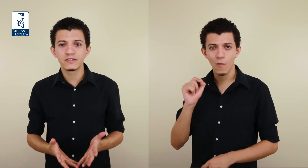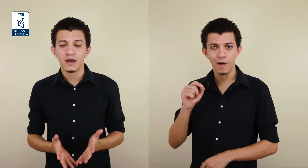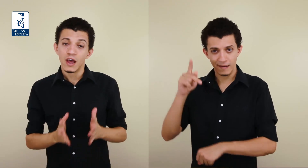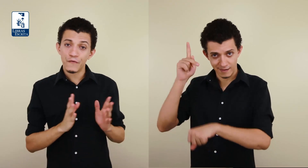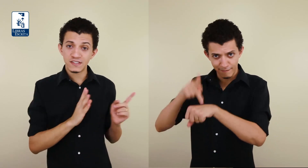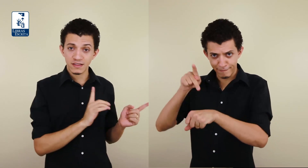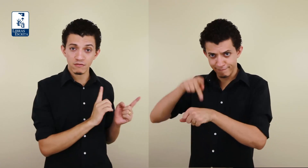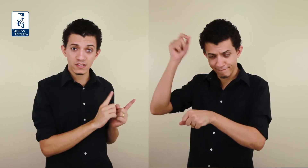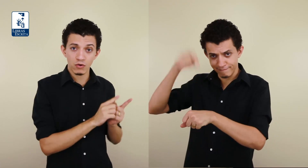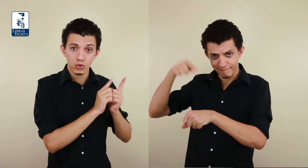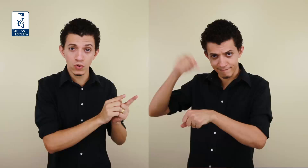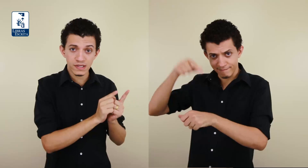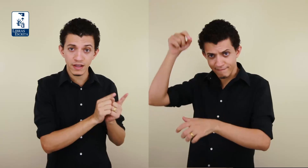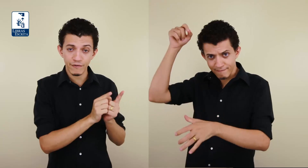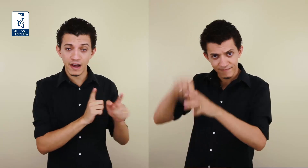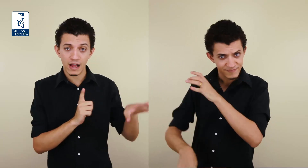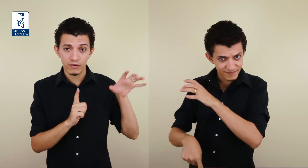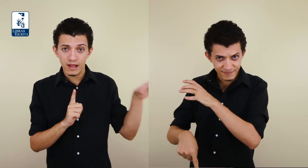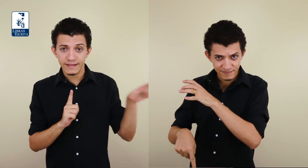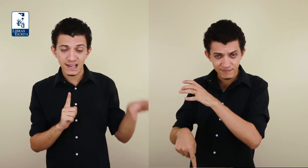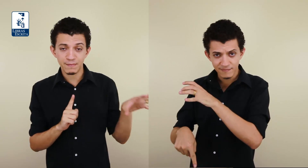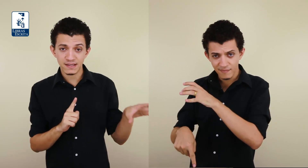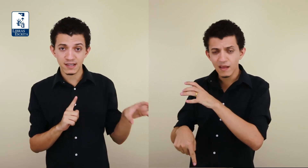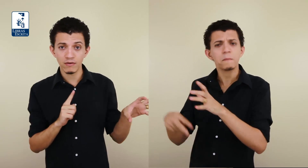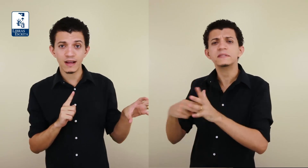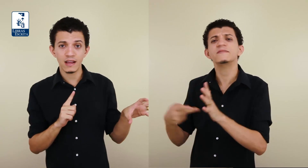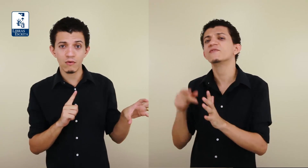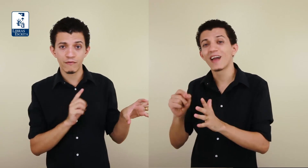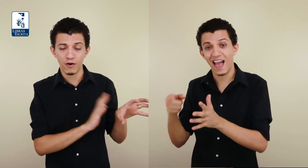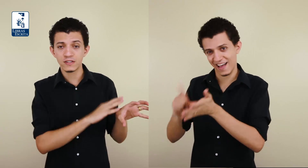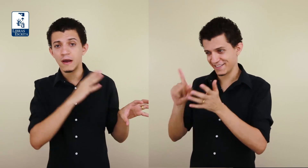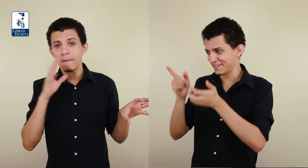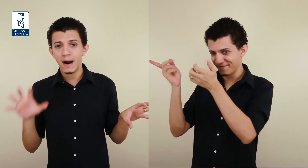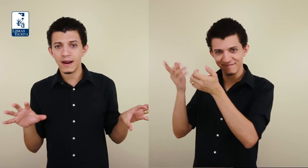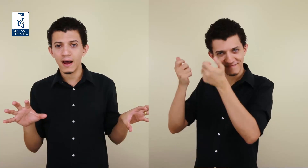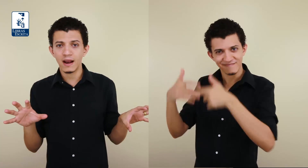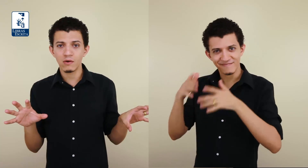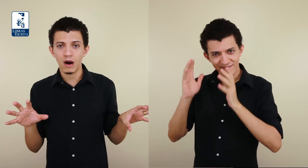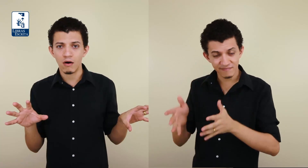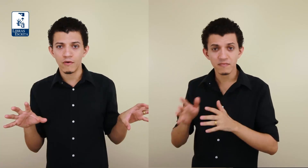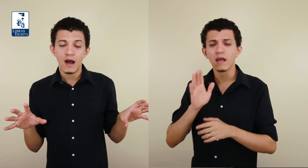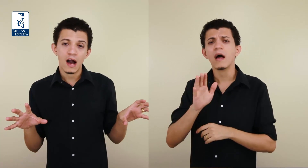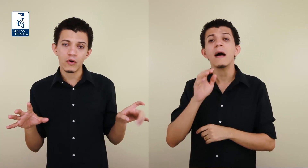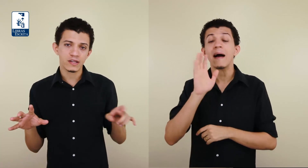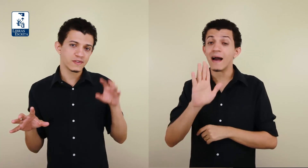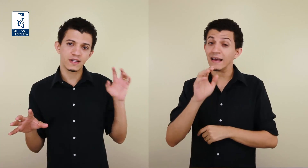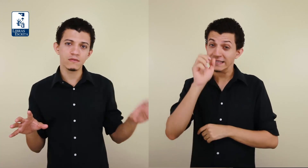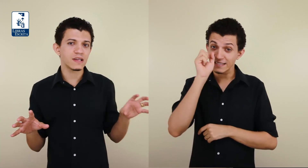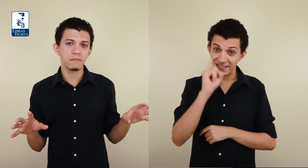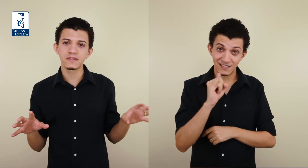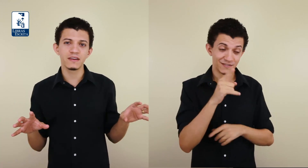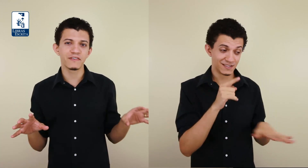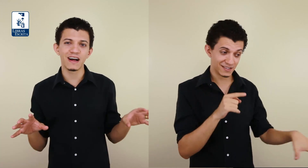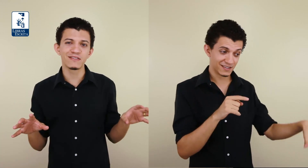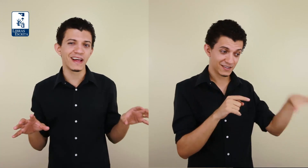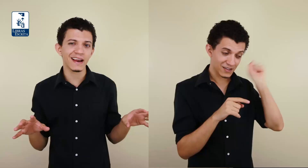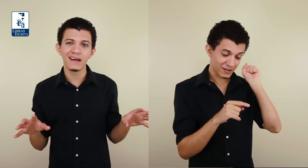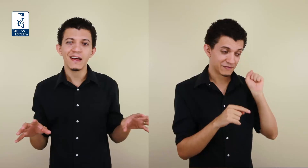exatamente, eu fiz a tradução do significado, da expressão da língua-fonte para a língua-alvo. Agora, se você não sabe o significado dela,